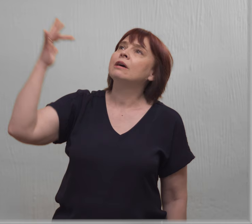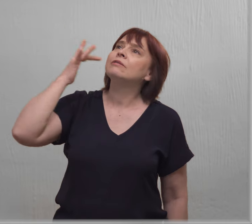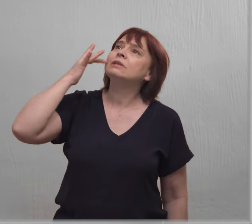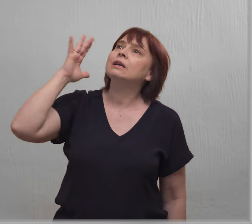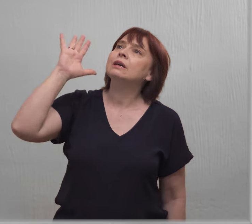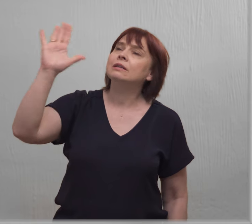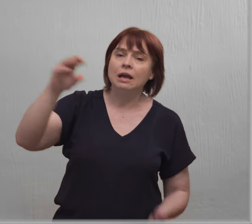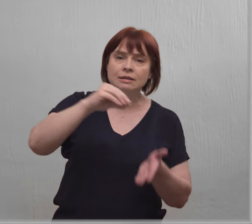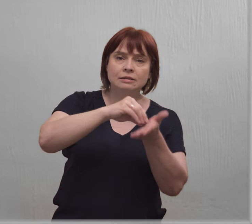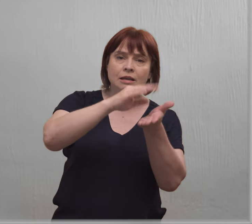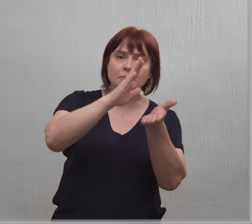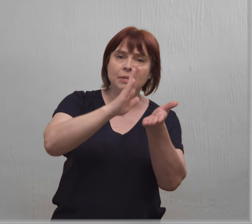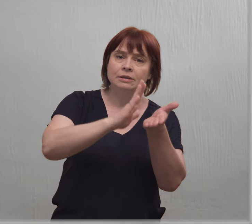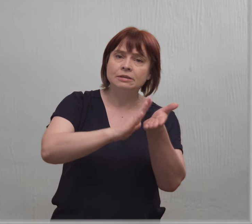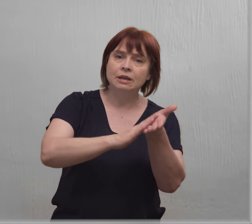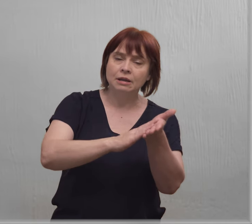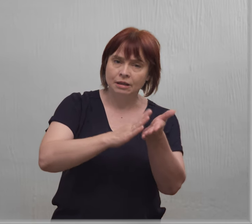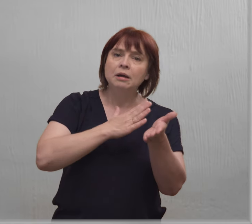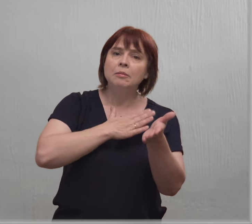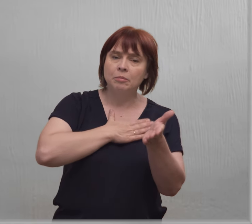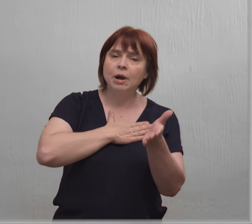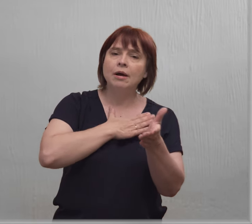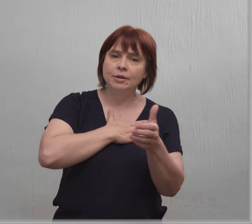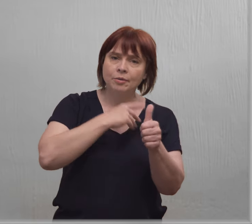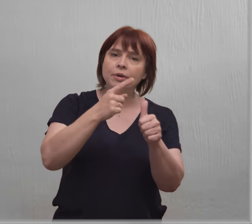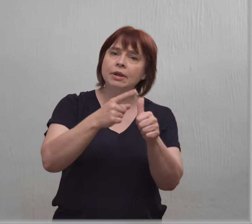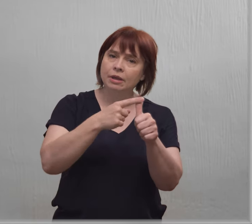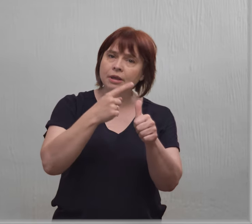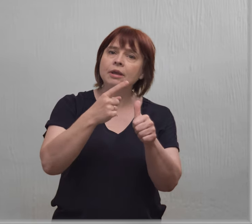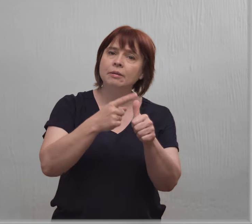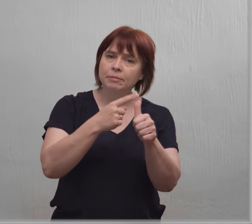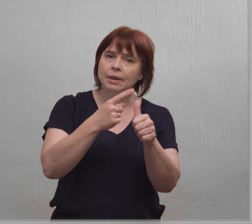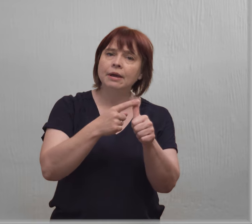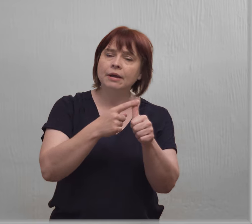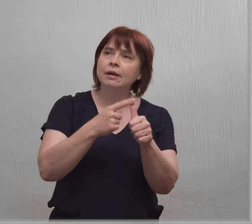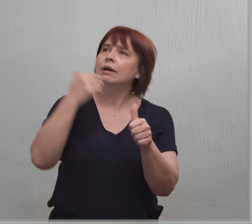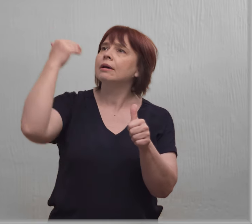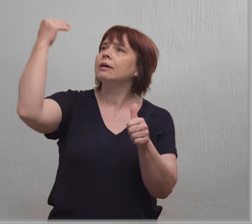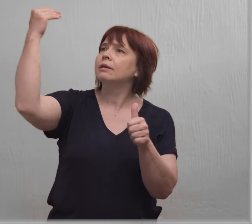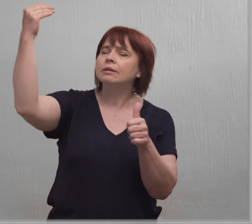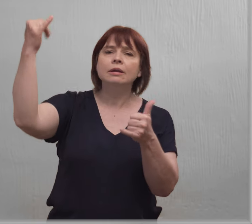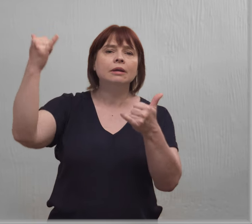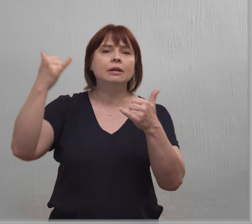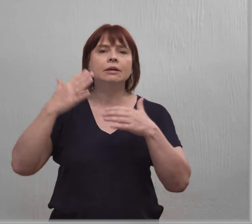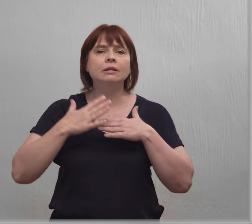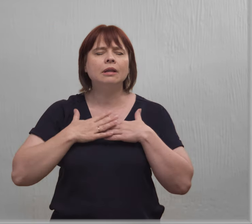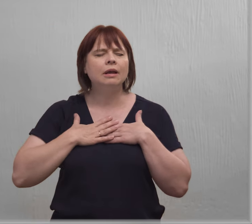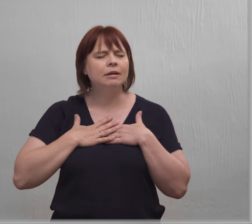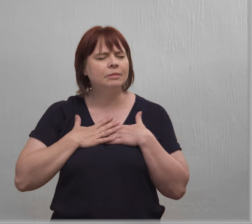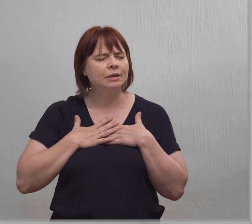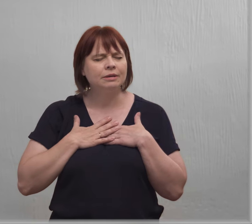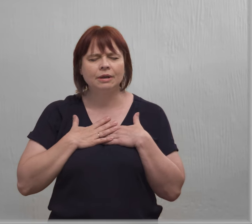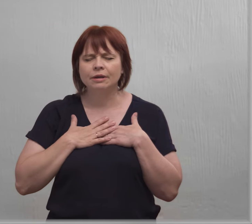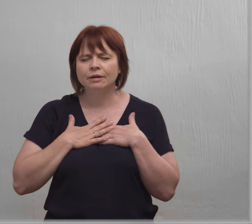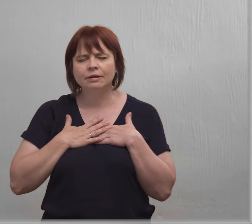небе навсегда записал мое имя. Ты